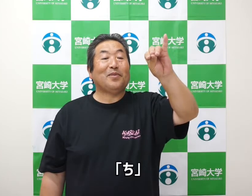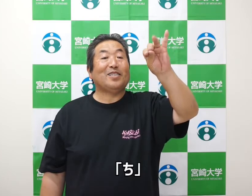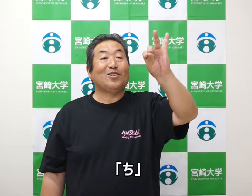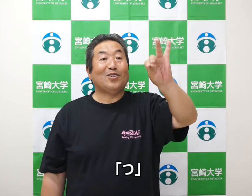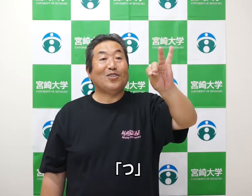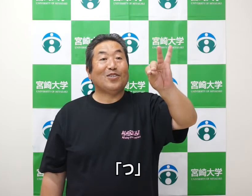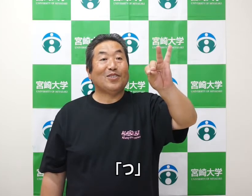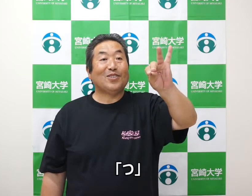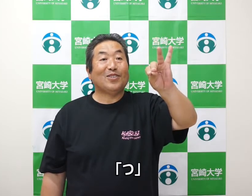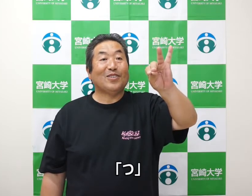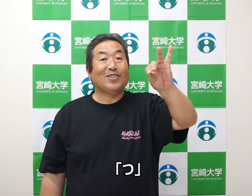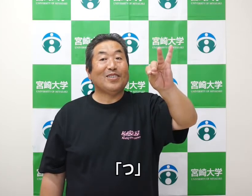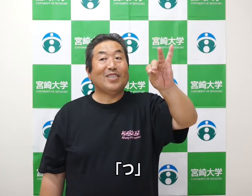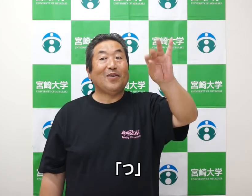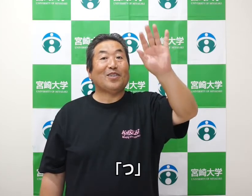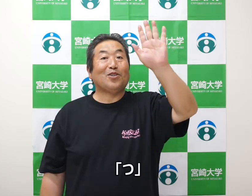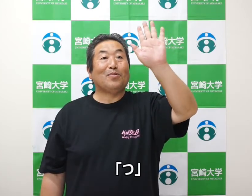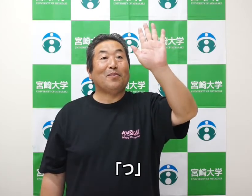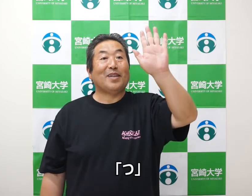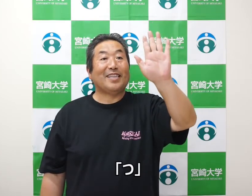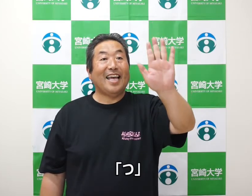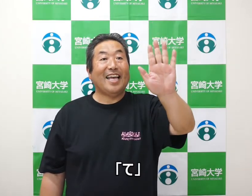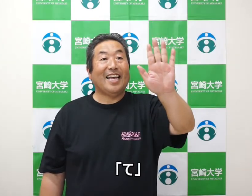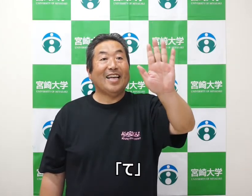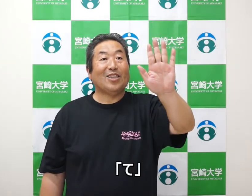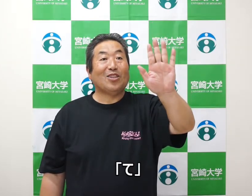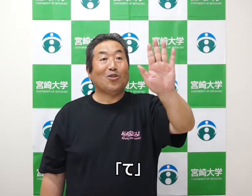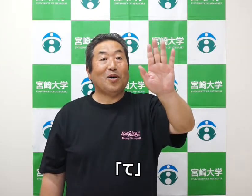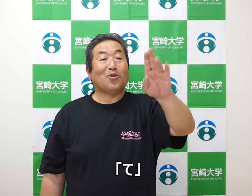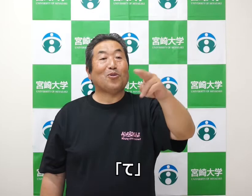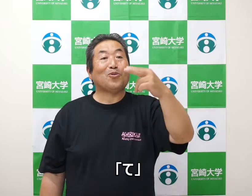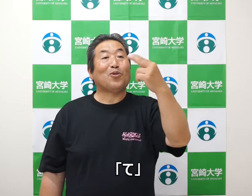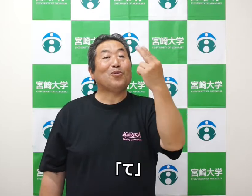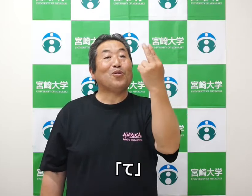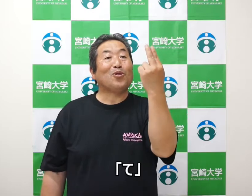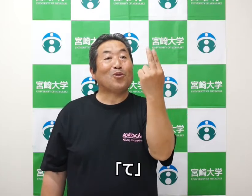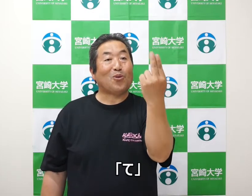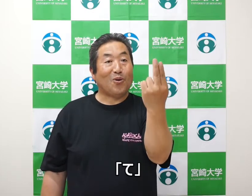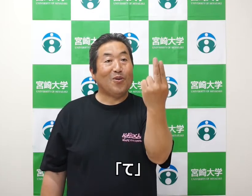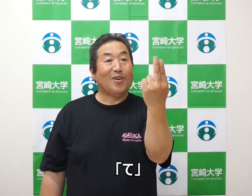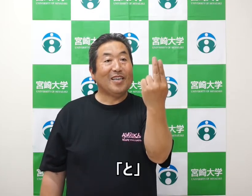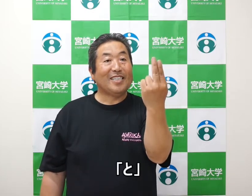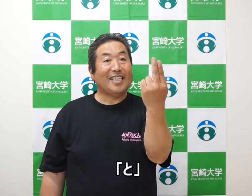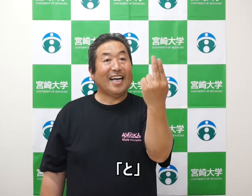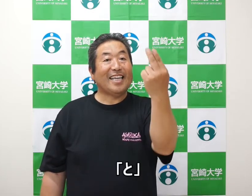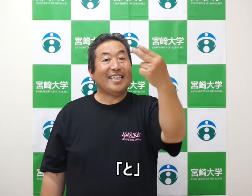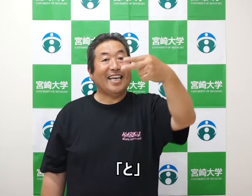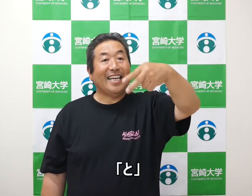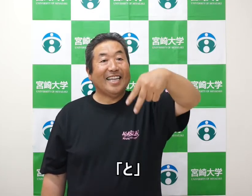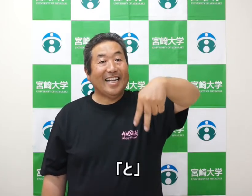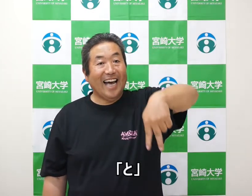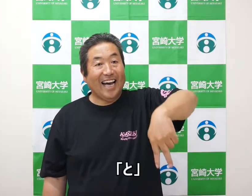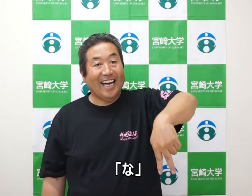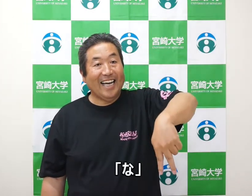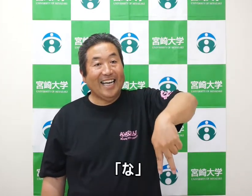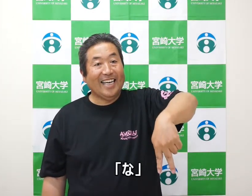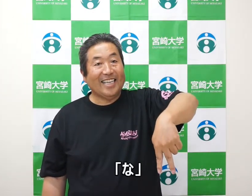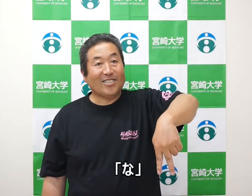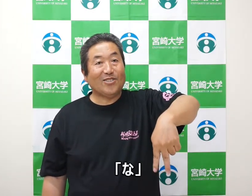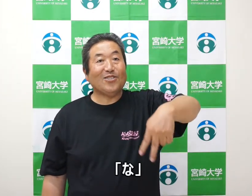つ、手はそのままで、とはトントンのと、下げてな、数字